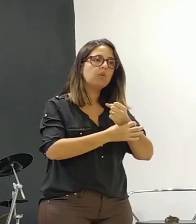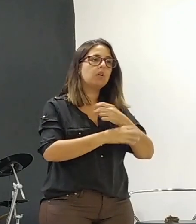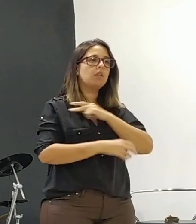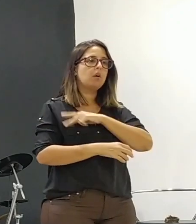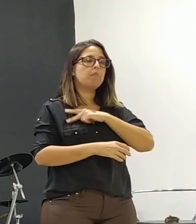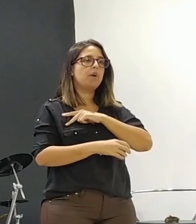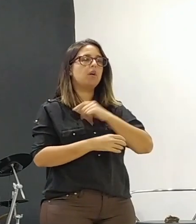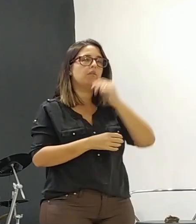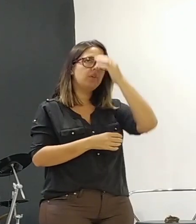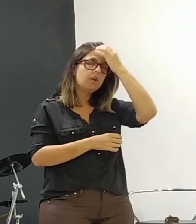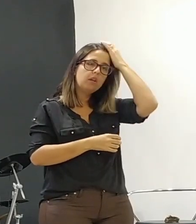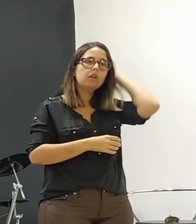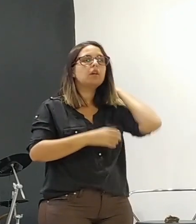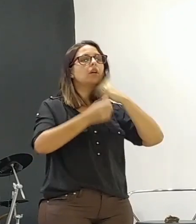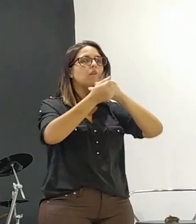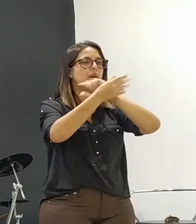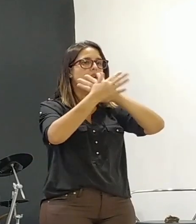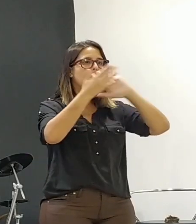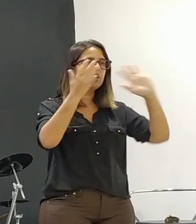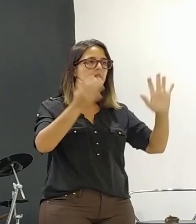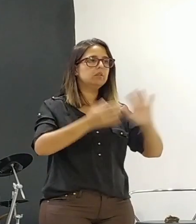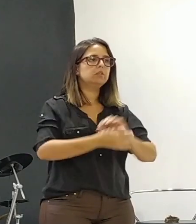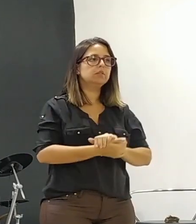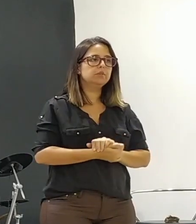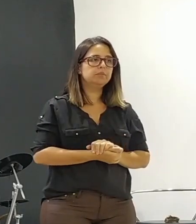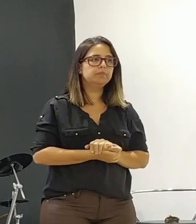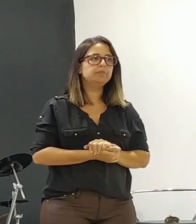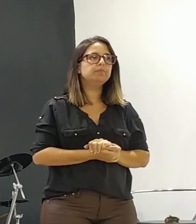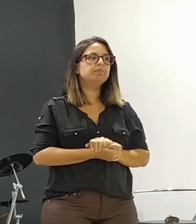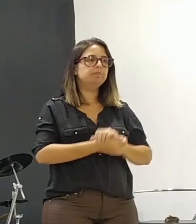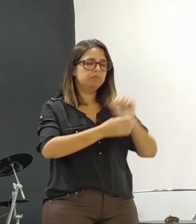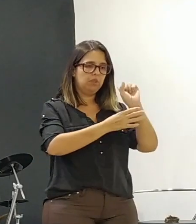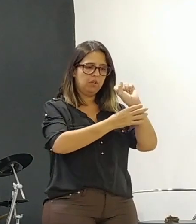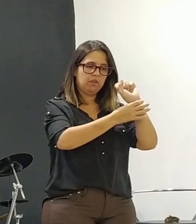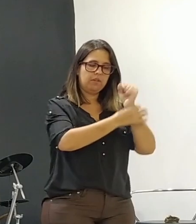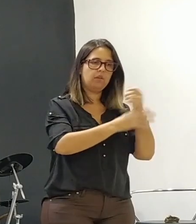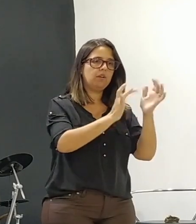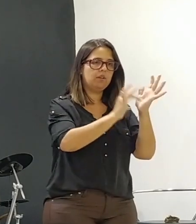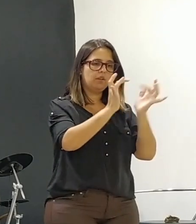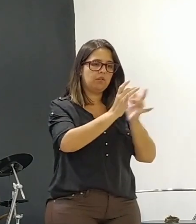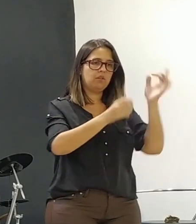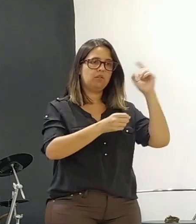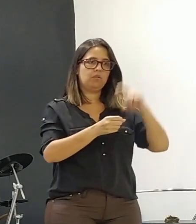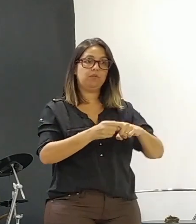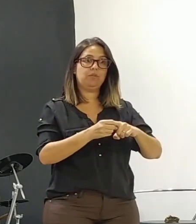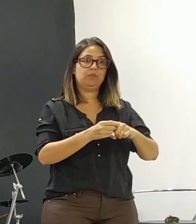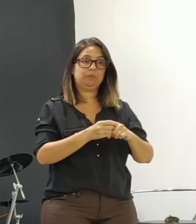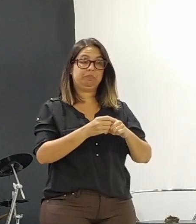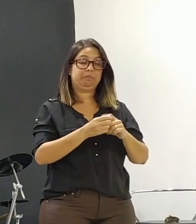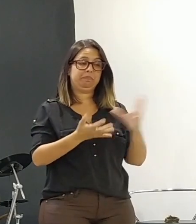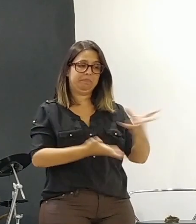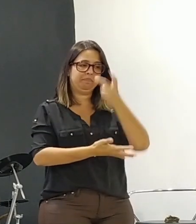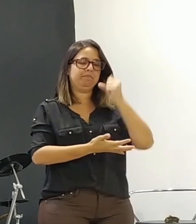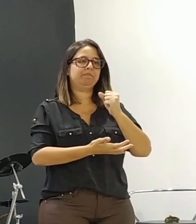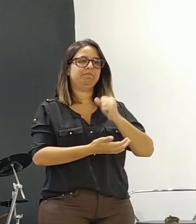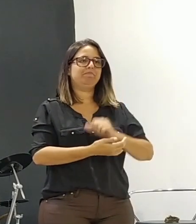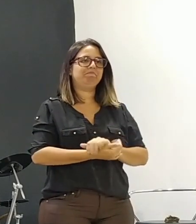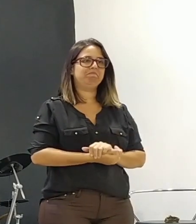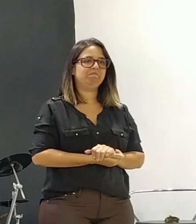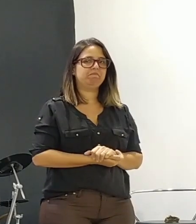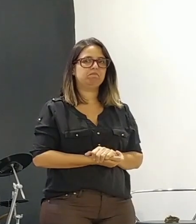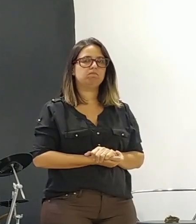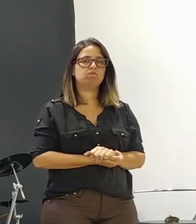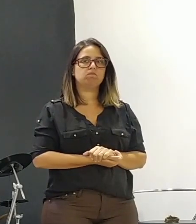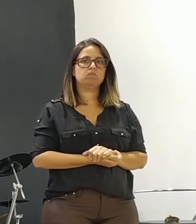penhor da glória, né? E esse penhor é a garantia de que ele vai voltar para nos levar.